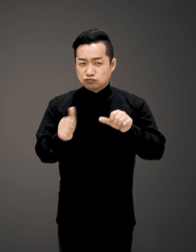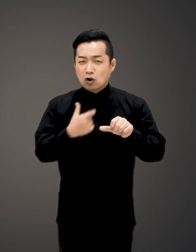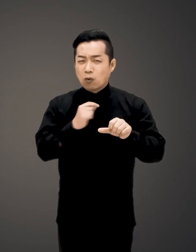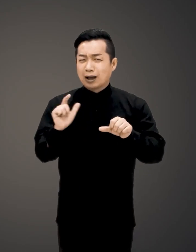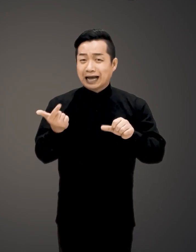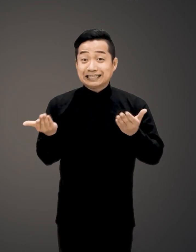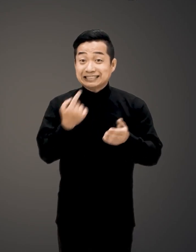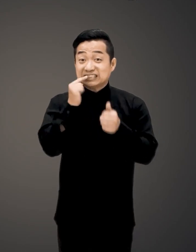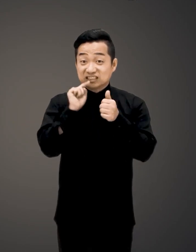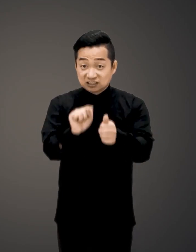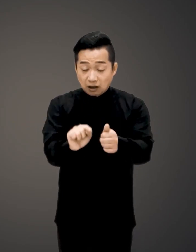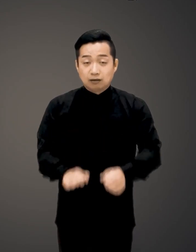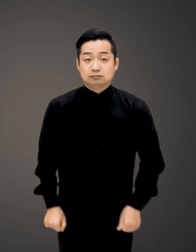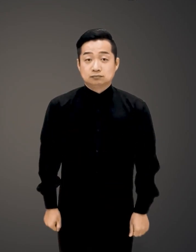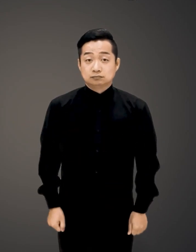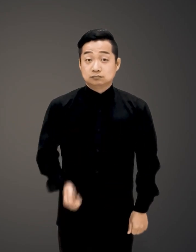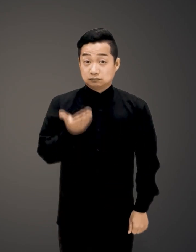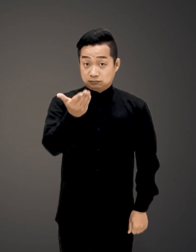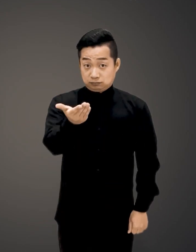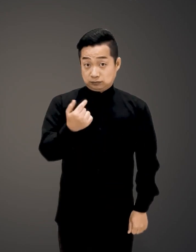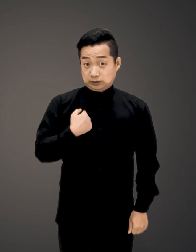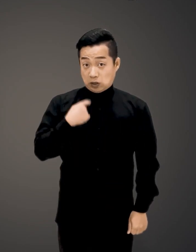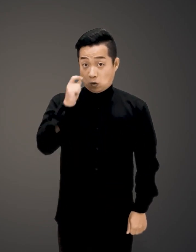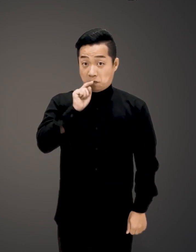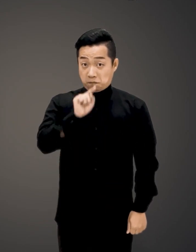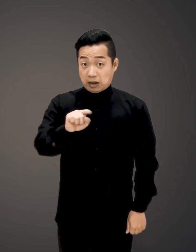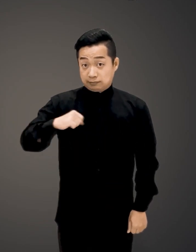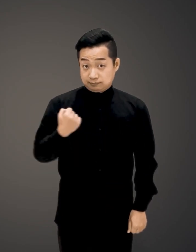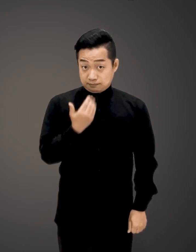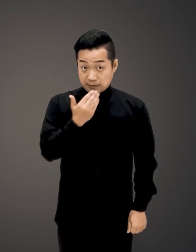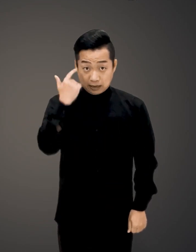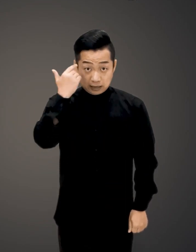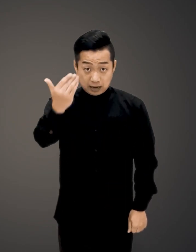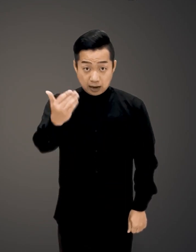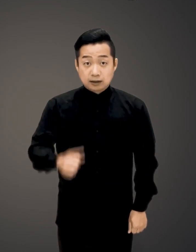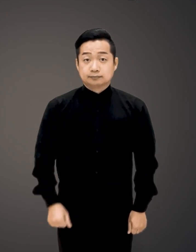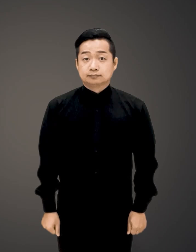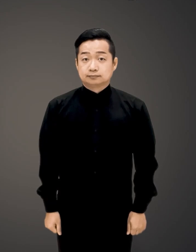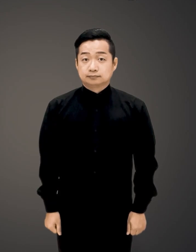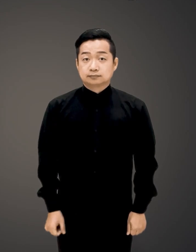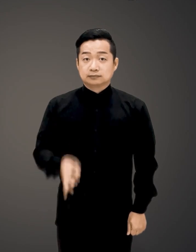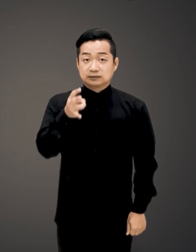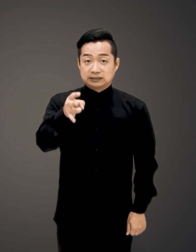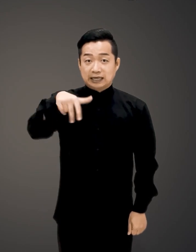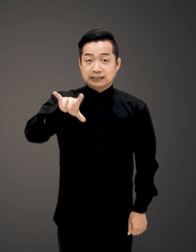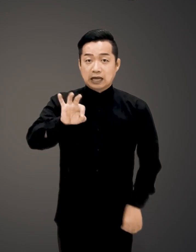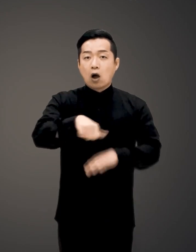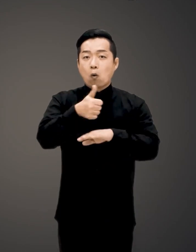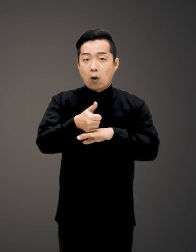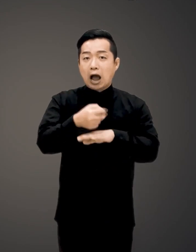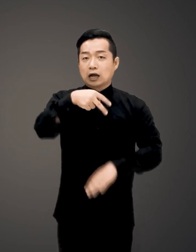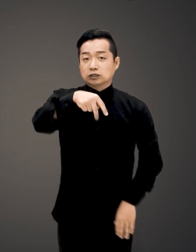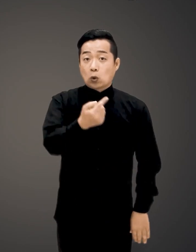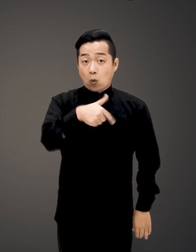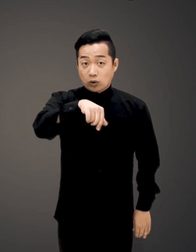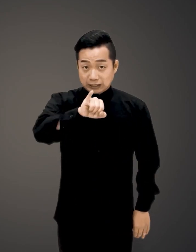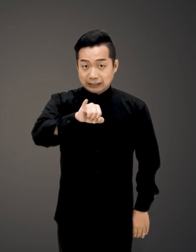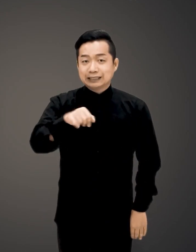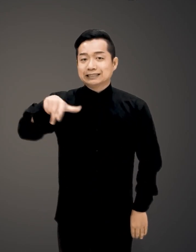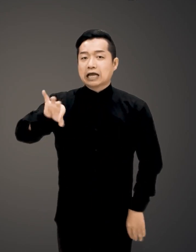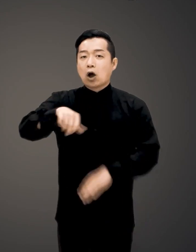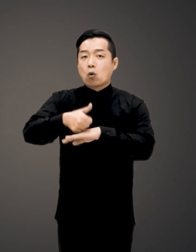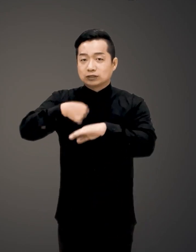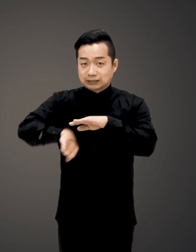죽어도 원치 않는 일을 하라고 시킨다면 너는 고모 뜻을 따를 테냐. 예장왕 소기가 장공주의